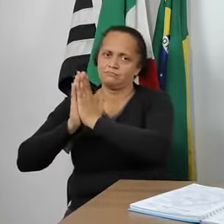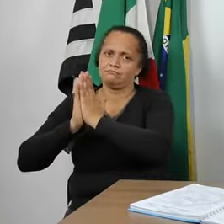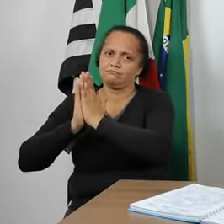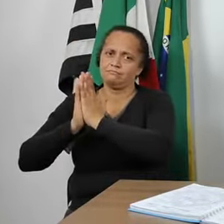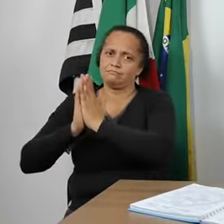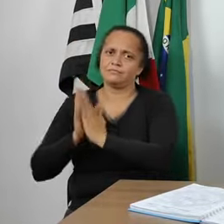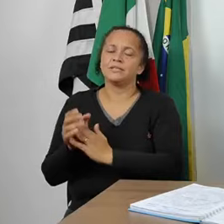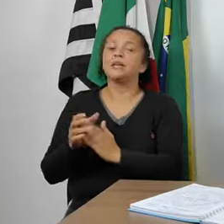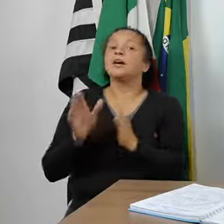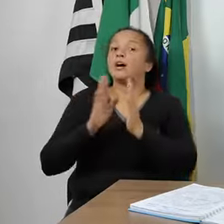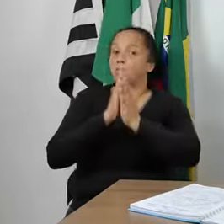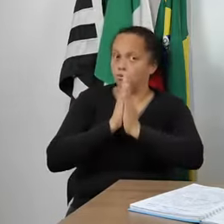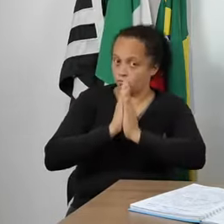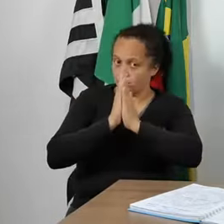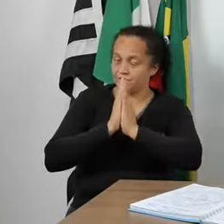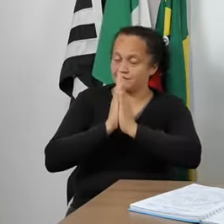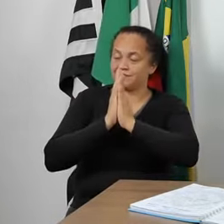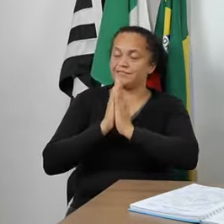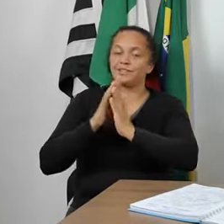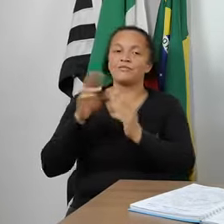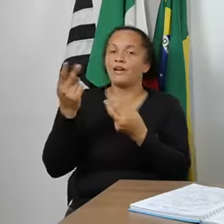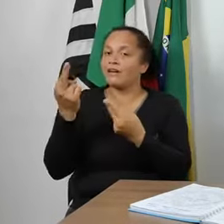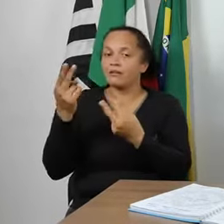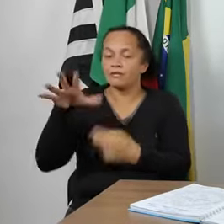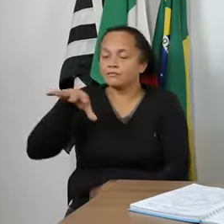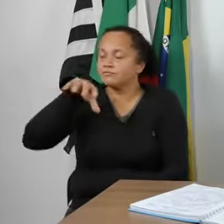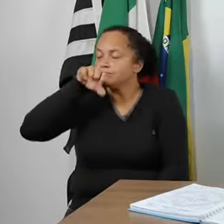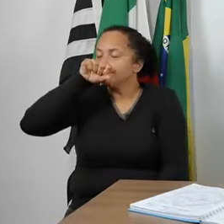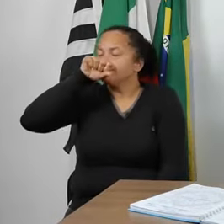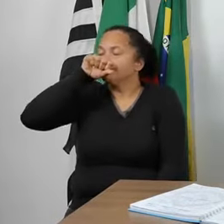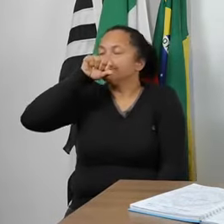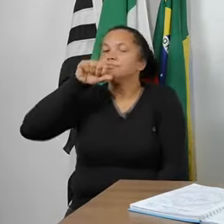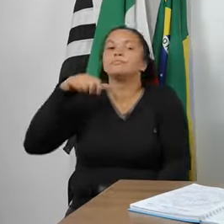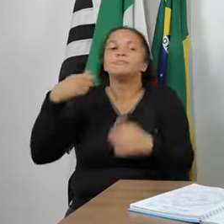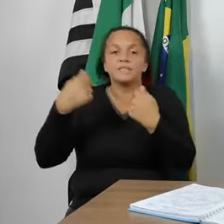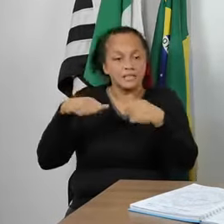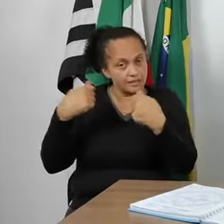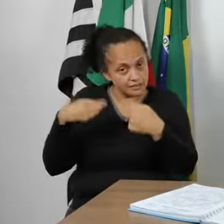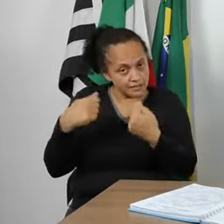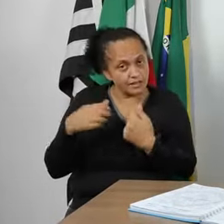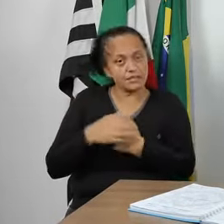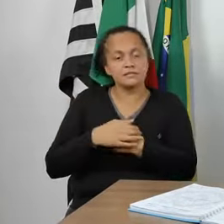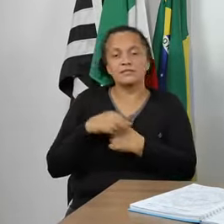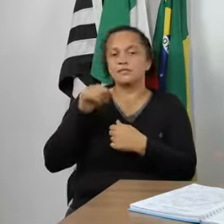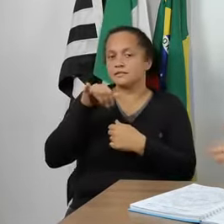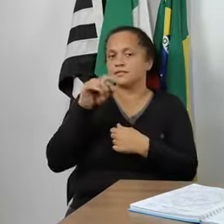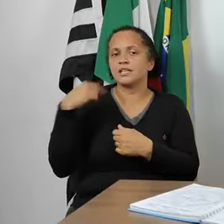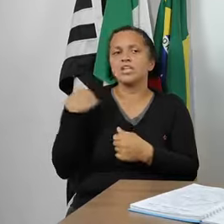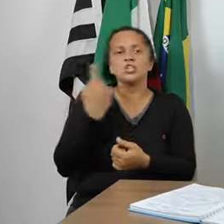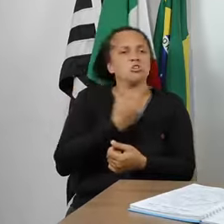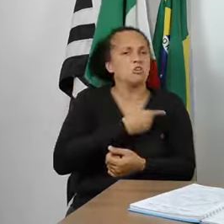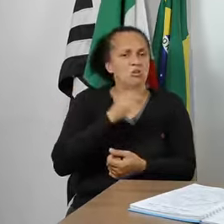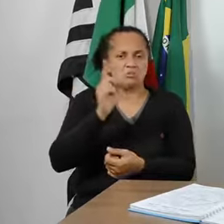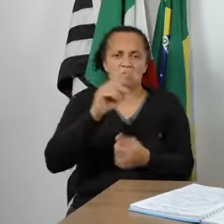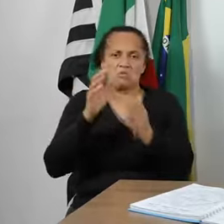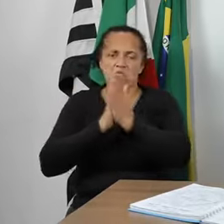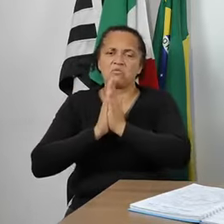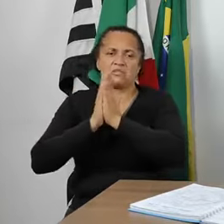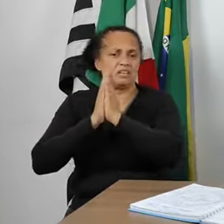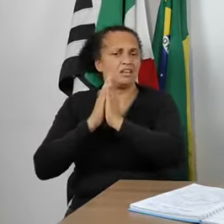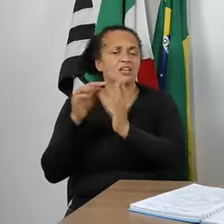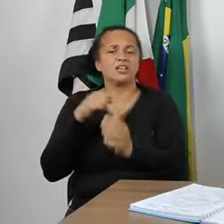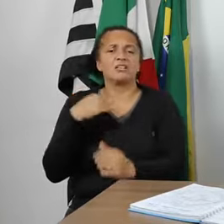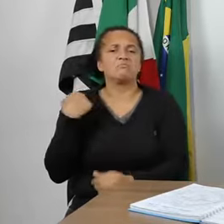oração é o oxigênio do cristão. Se nós não orarmos, nós vamos morrer espiritualmente, vamos desfalecer.